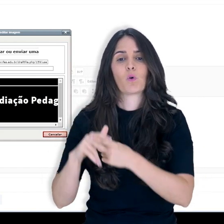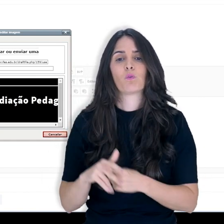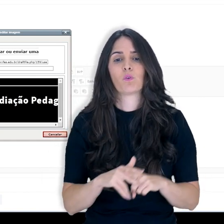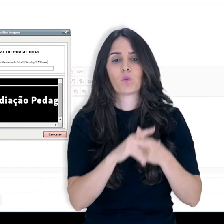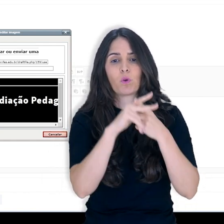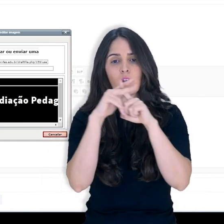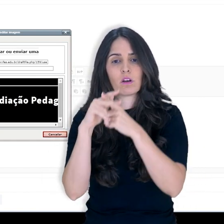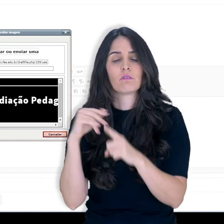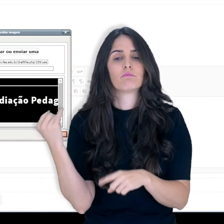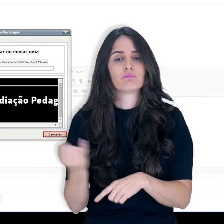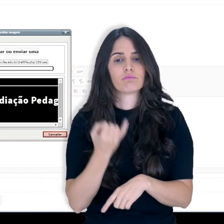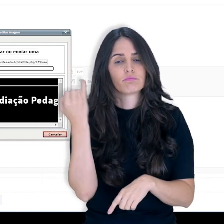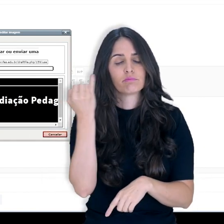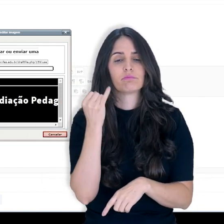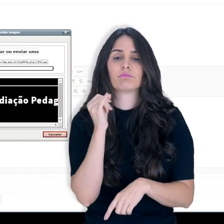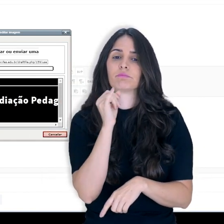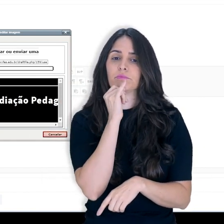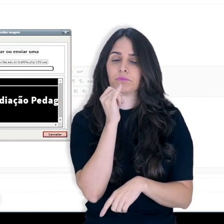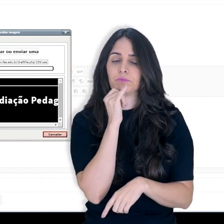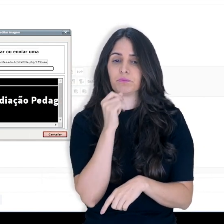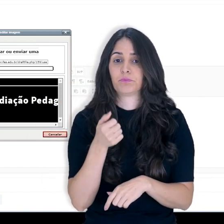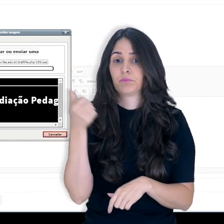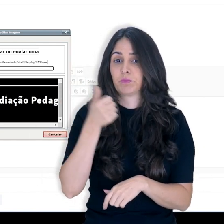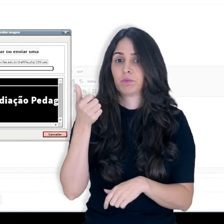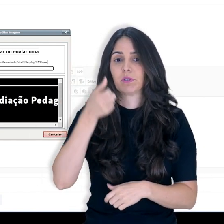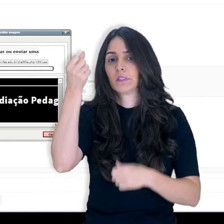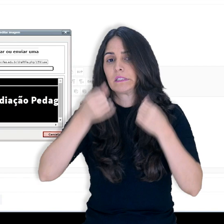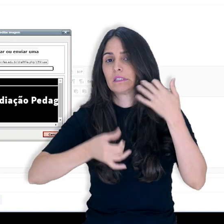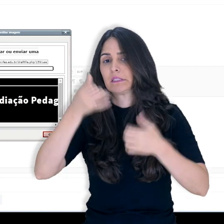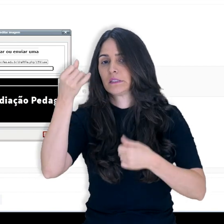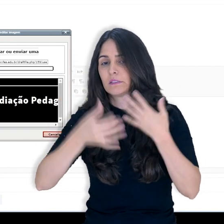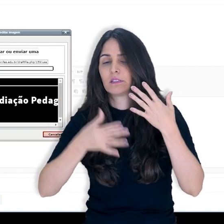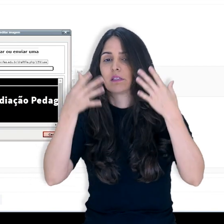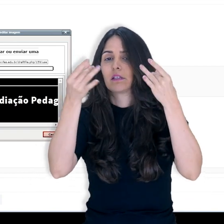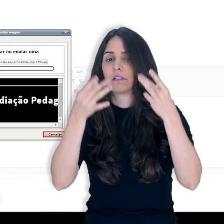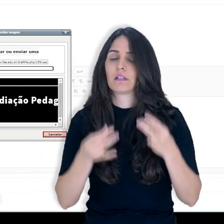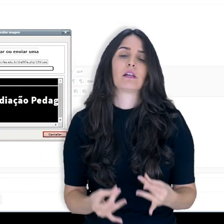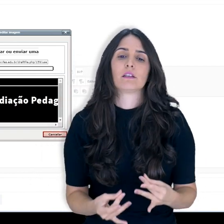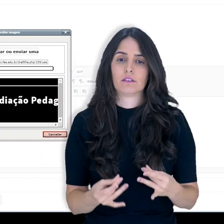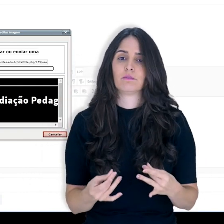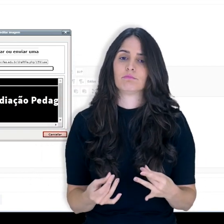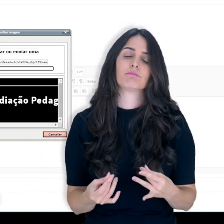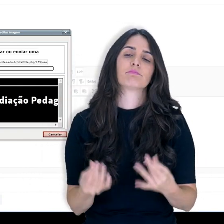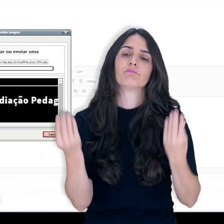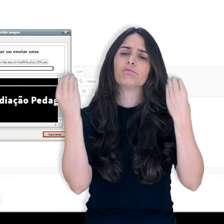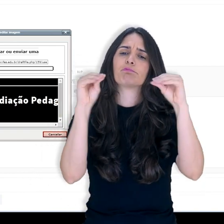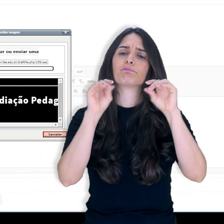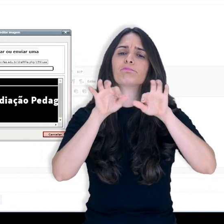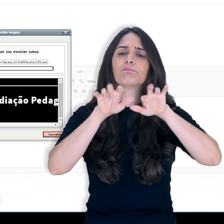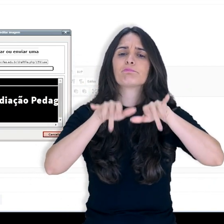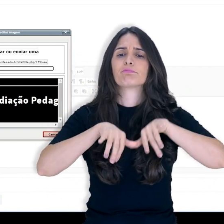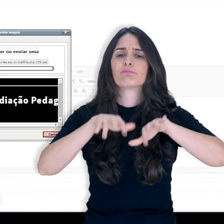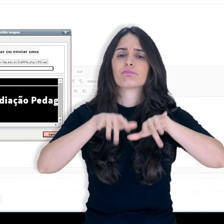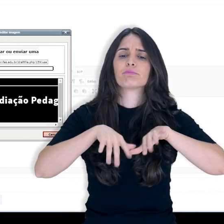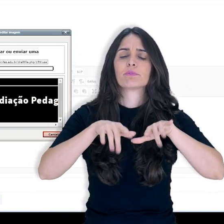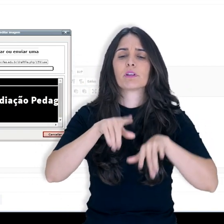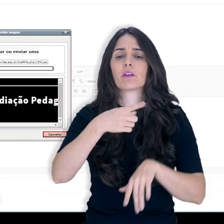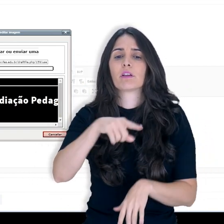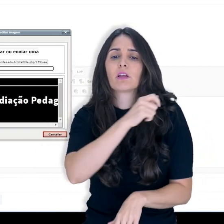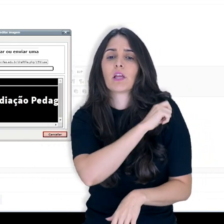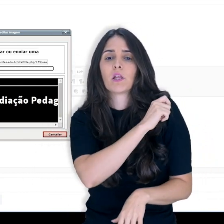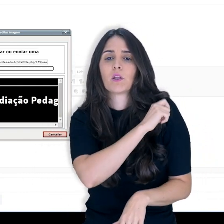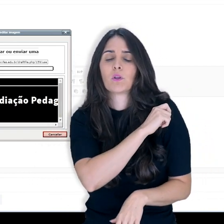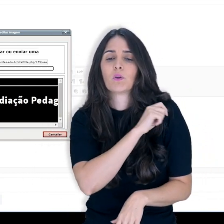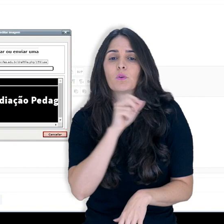questões importantes primeiro a descrição é muito importante para que estudantes que